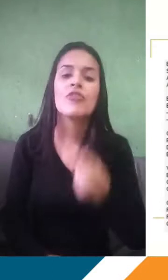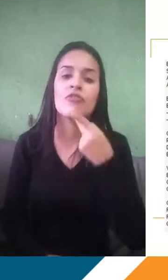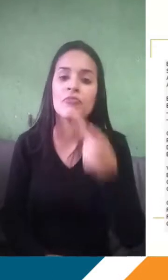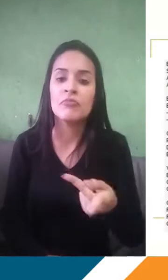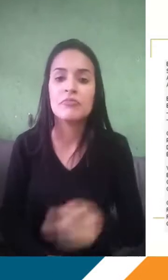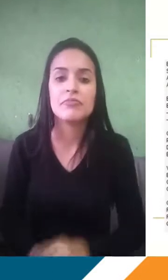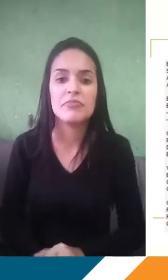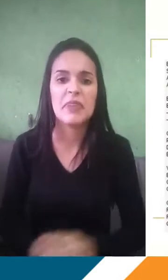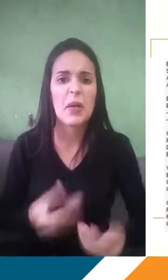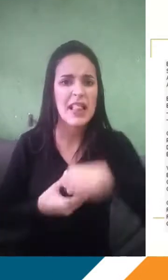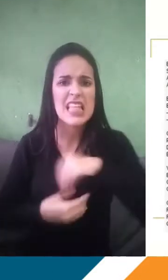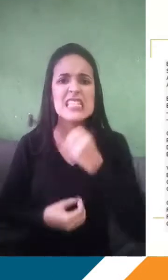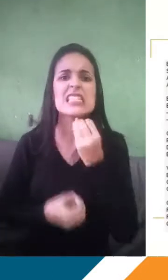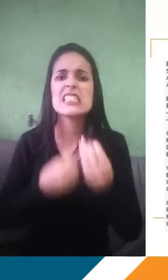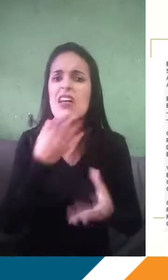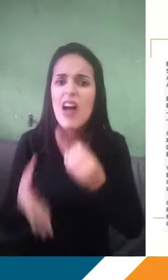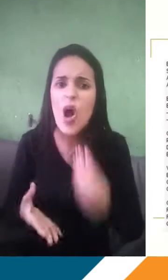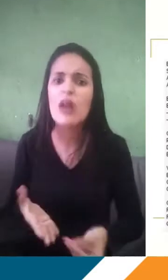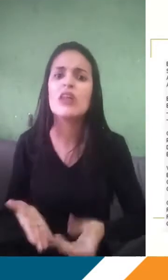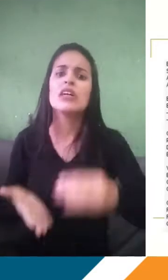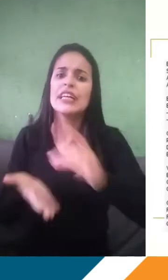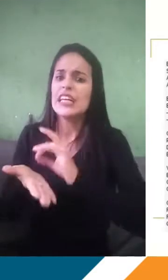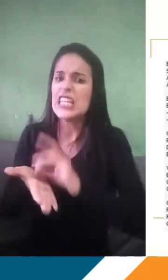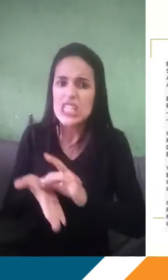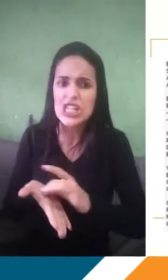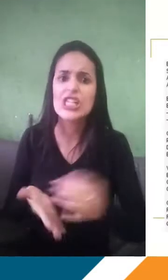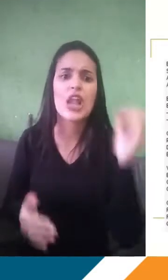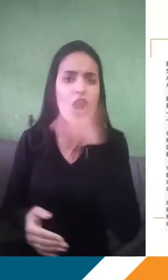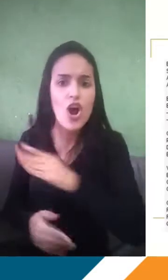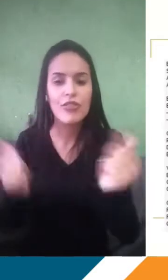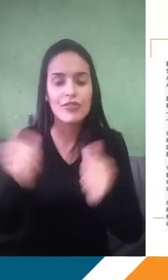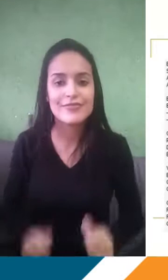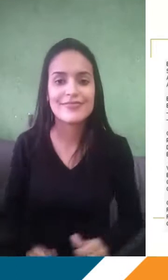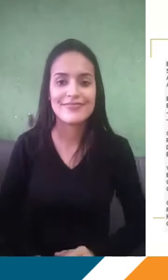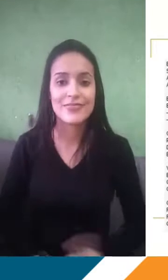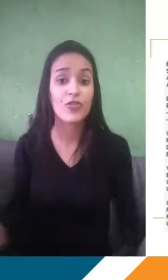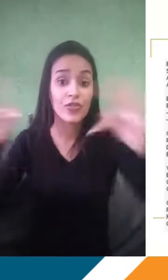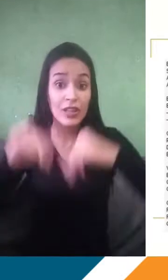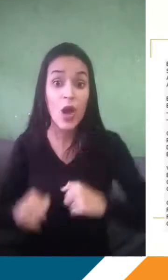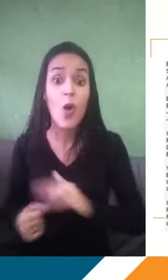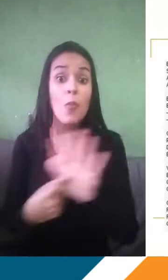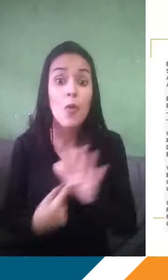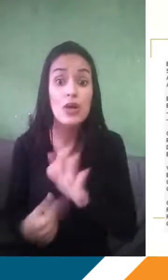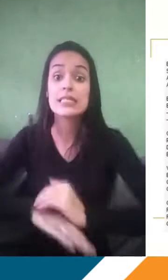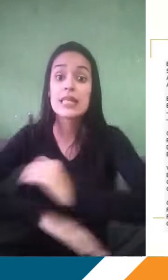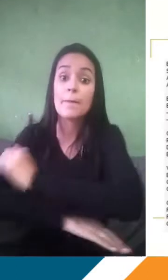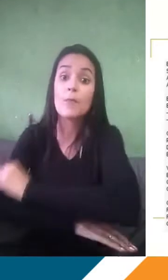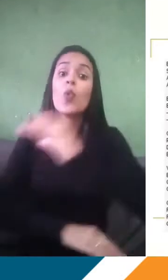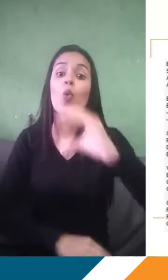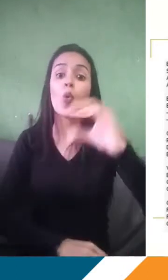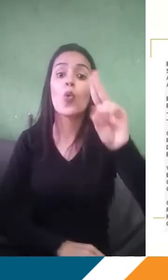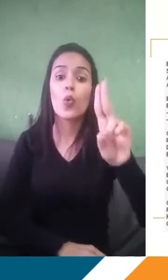poema, apresenta o sapo cururu, que seria a representação do poeta modernista. Bandeira o descreve